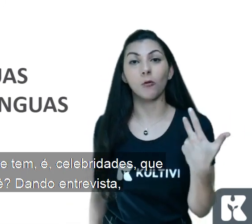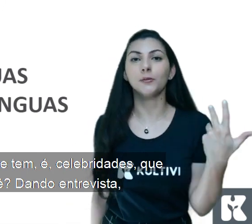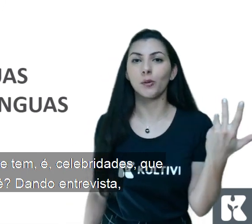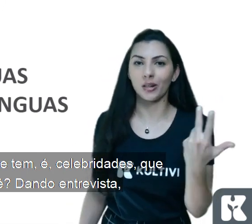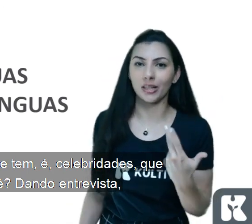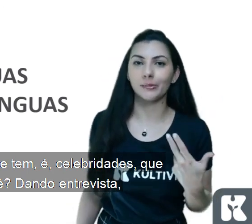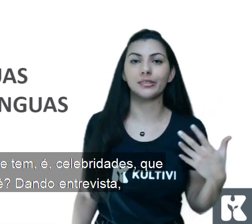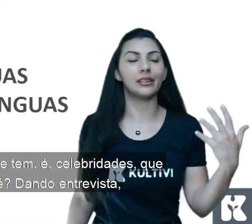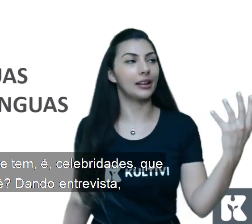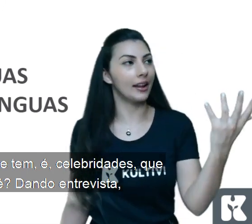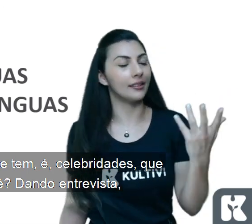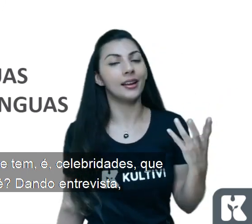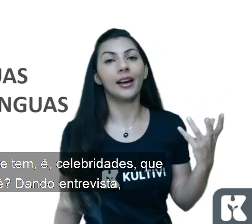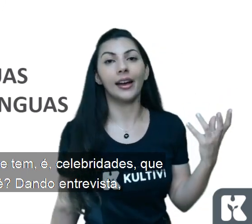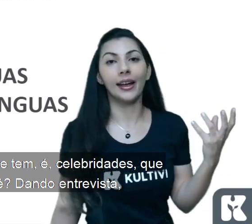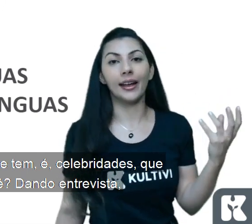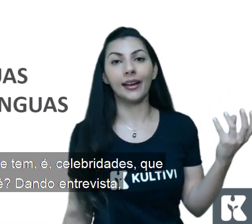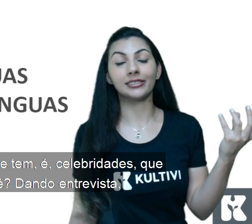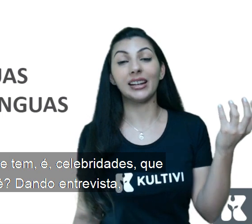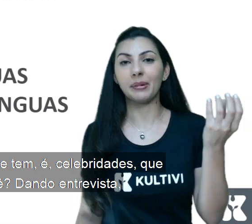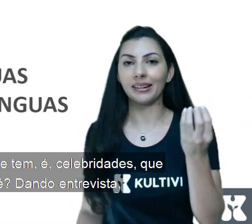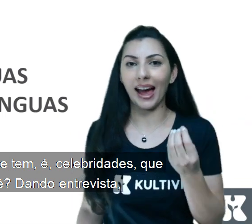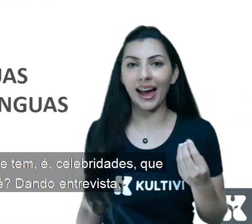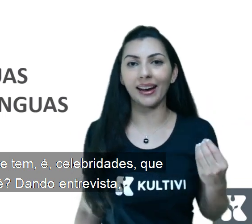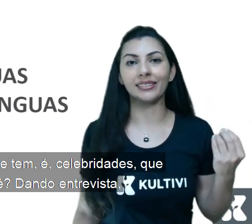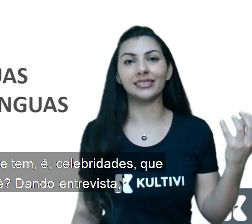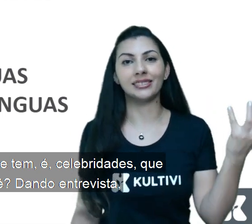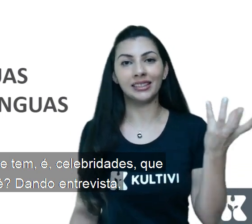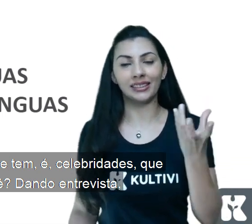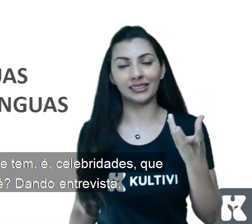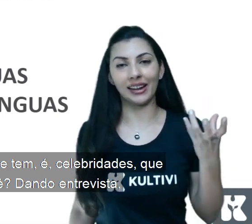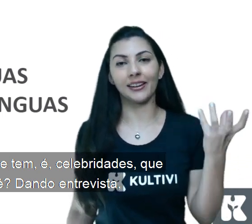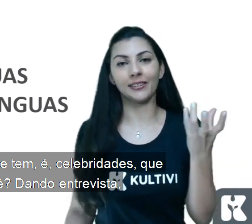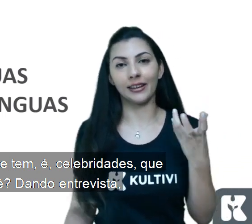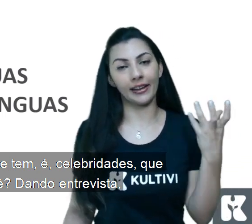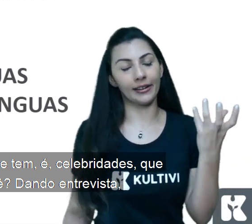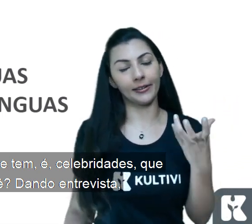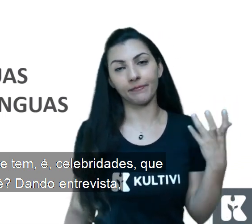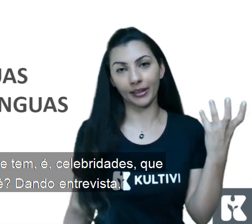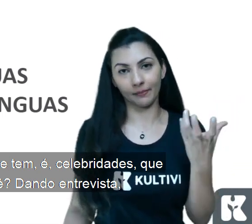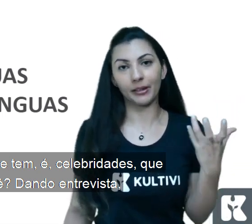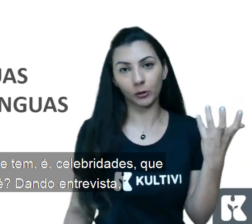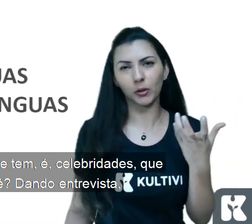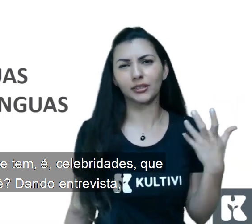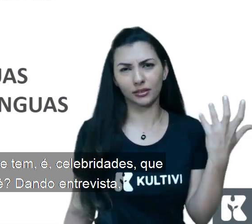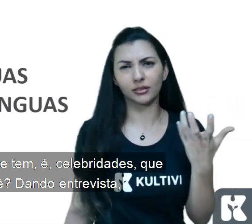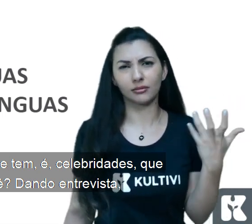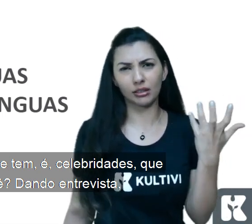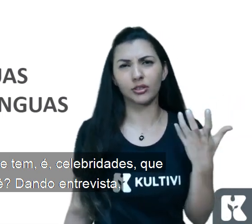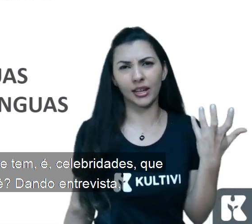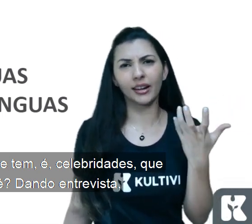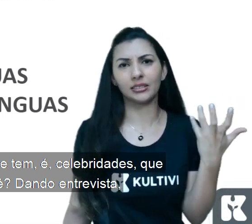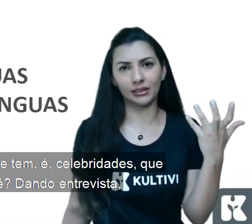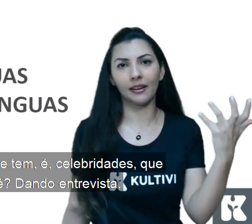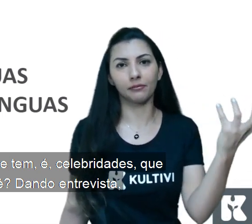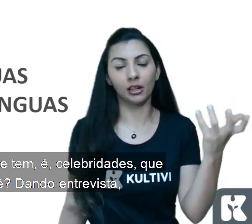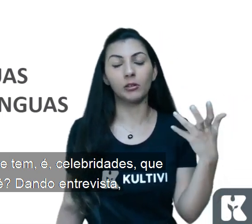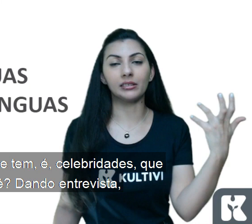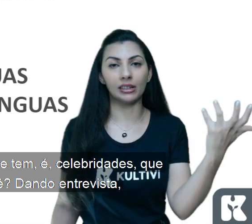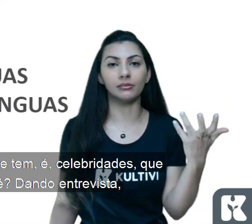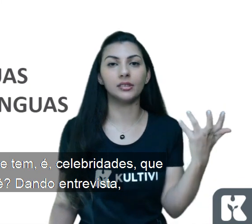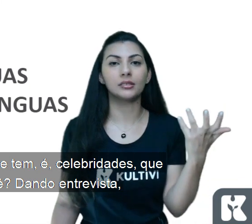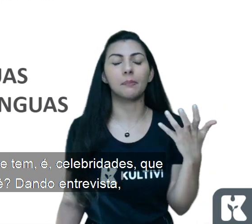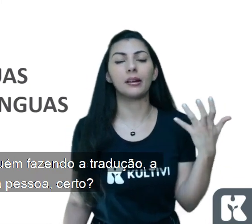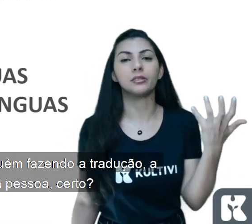vê alguns programas que tem celebridades, que tem pessoas estrangeiras, né,